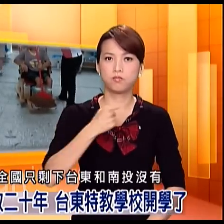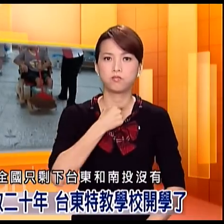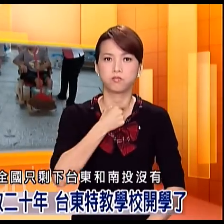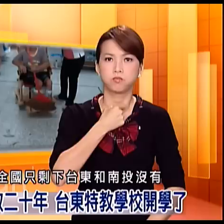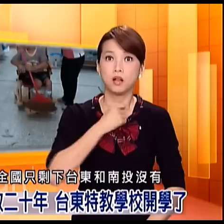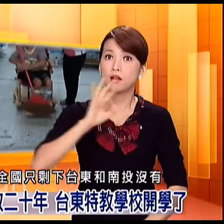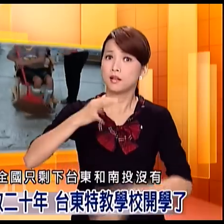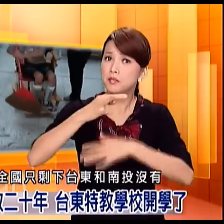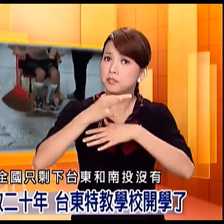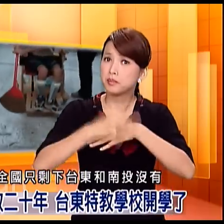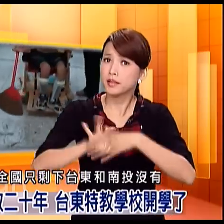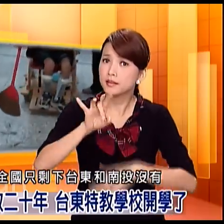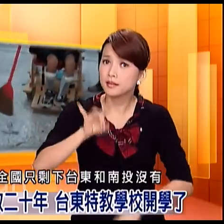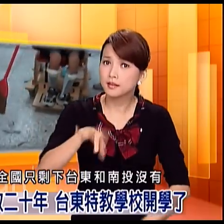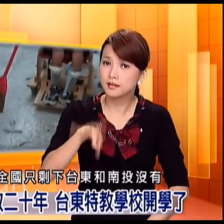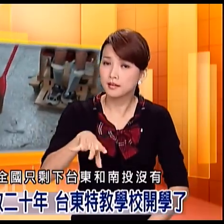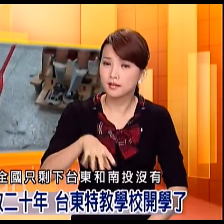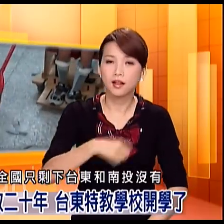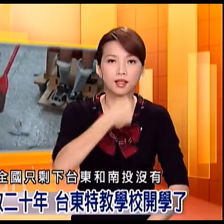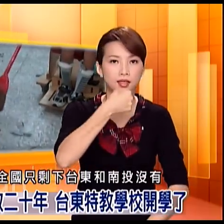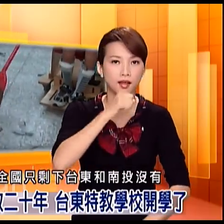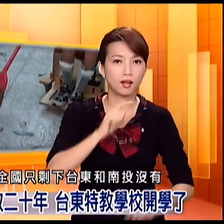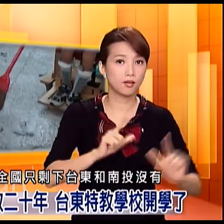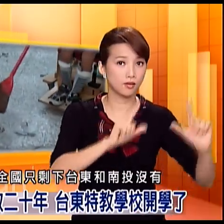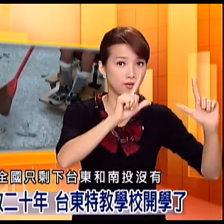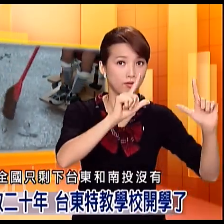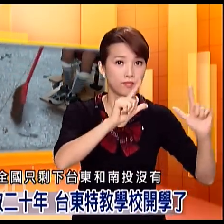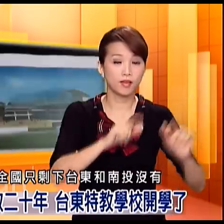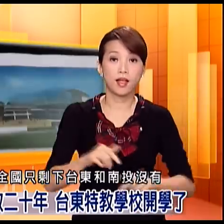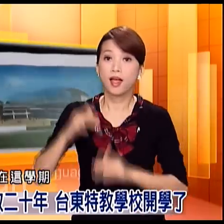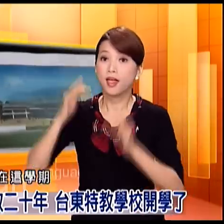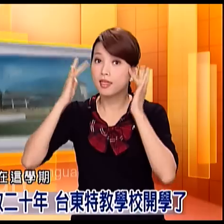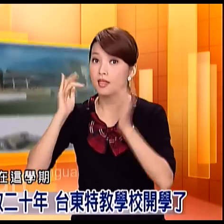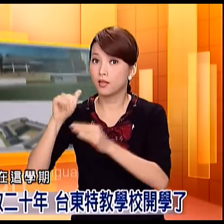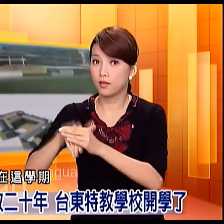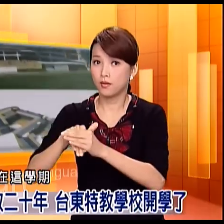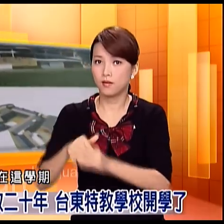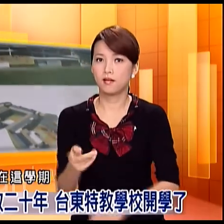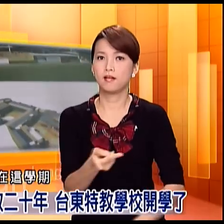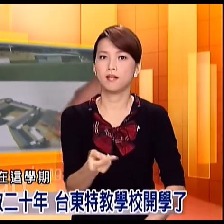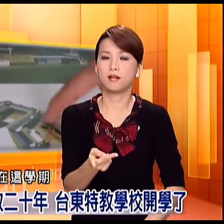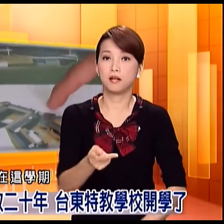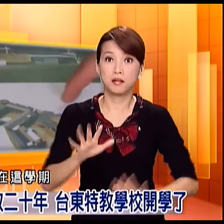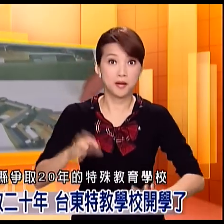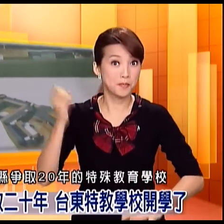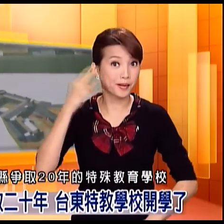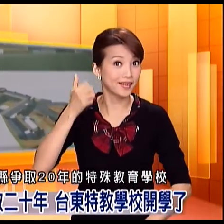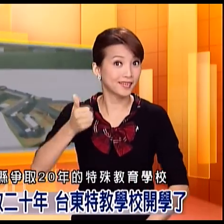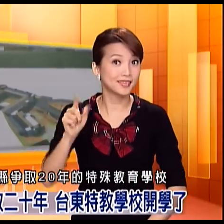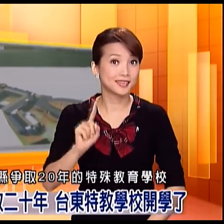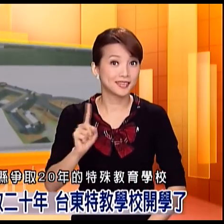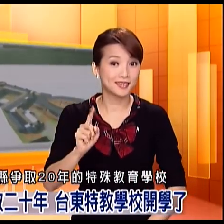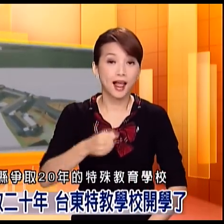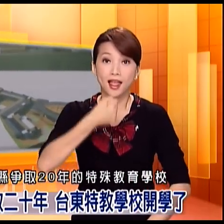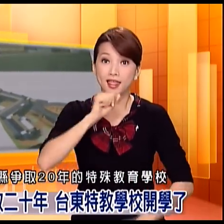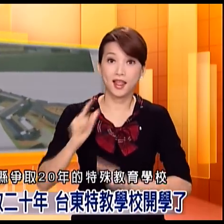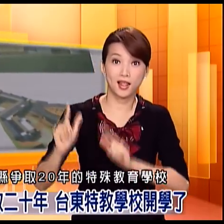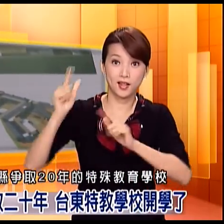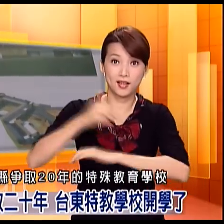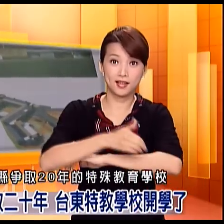前全国只剩下台东和南投没有。不过在这个学期，台东县争取了20年的特